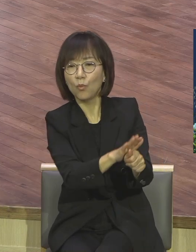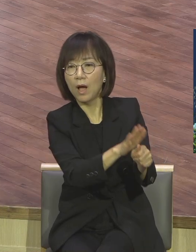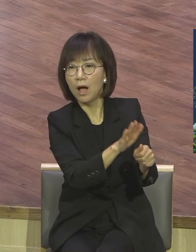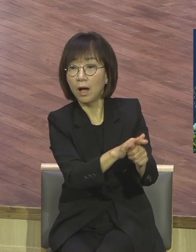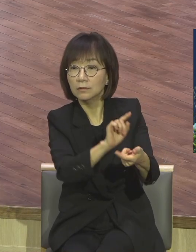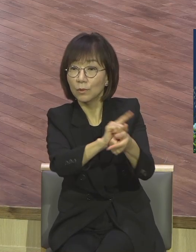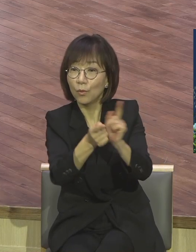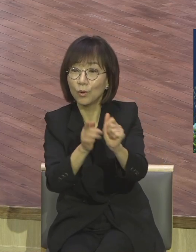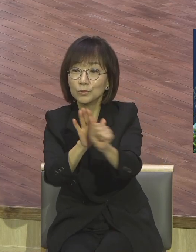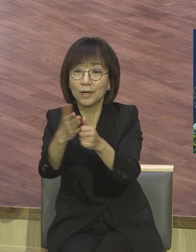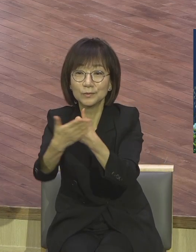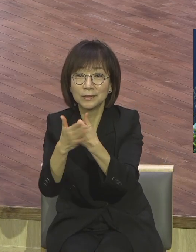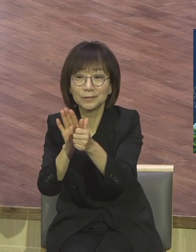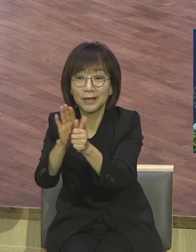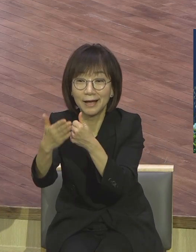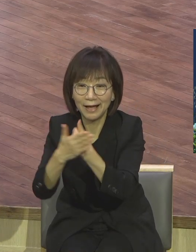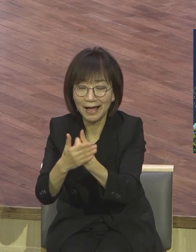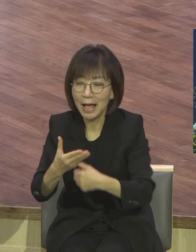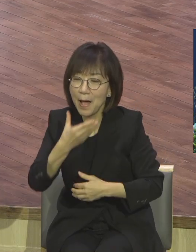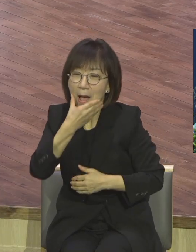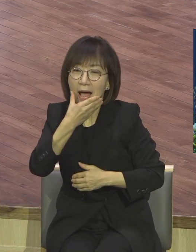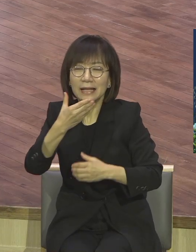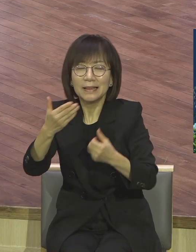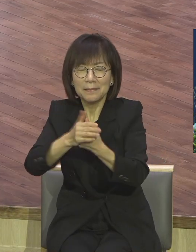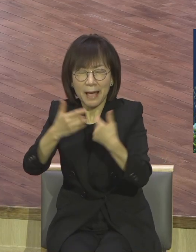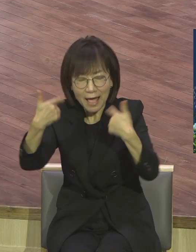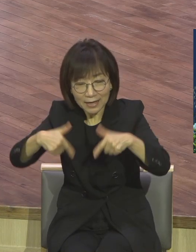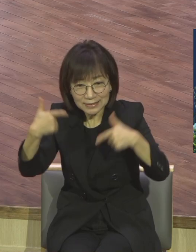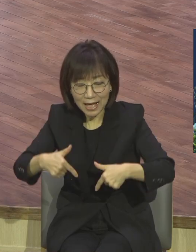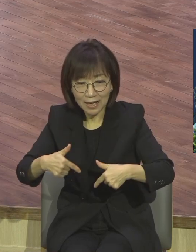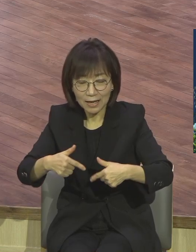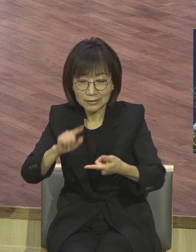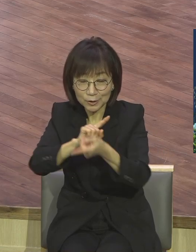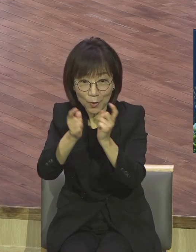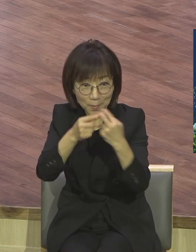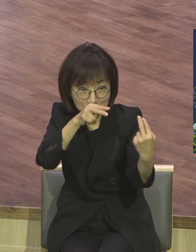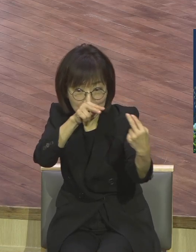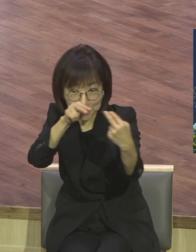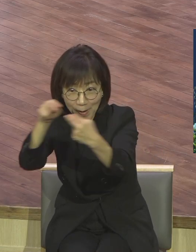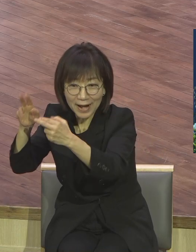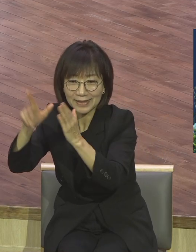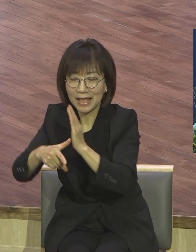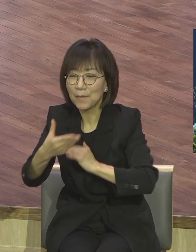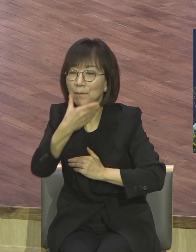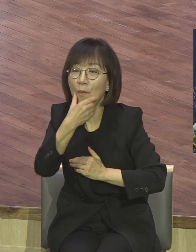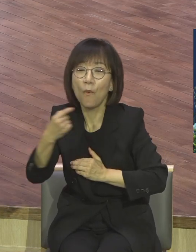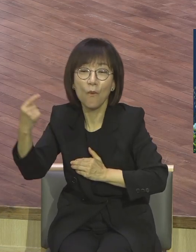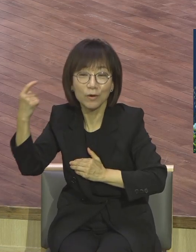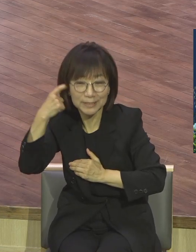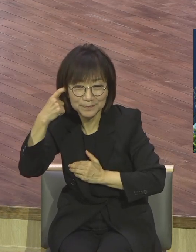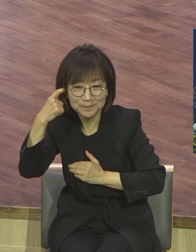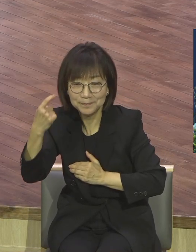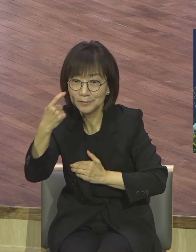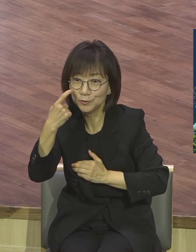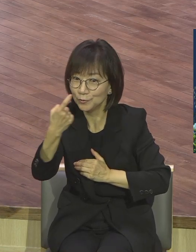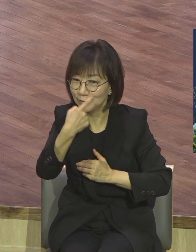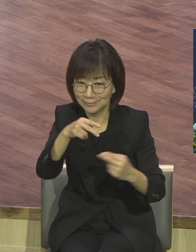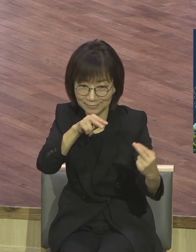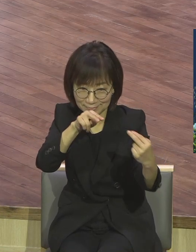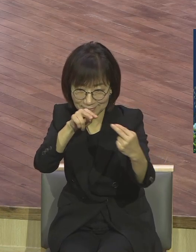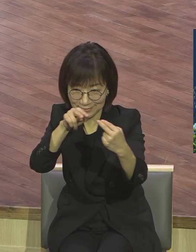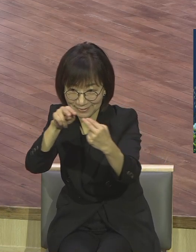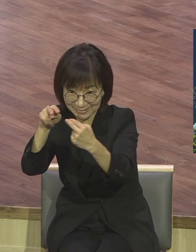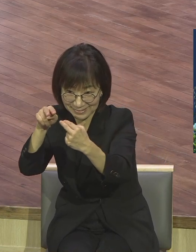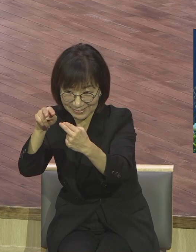항상 복음으로 서로를 바라보시기 바랍니다. 복음의 눈을 가지고 서로 바라봐요. 율법 눈을 보지만, 율법 눈을